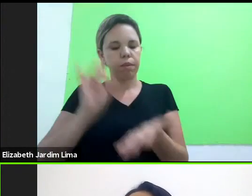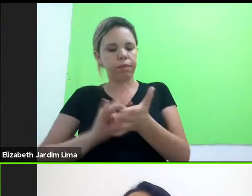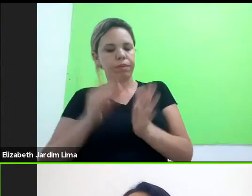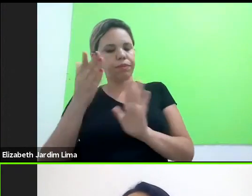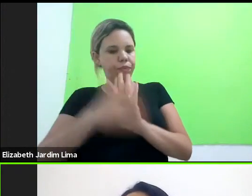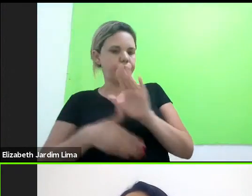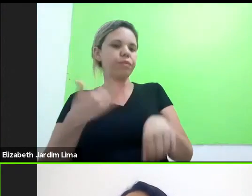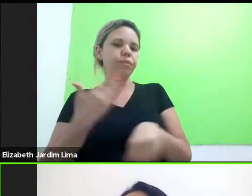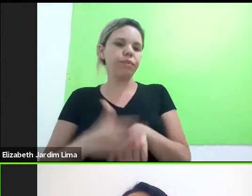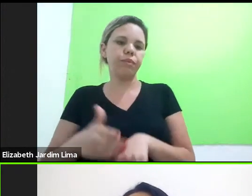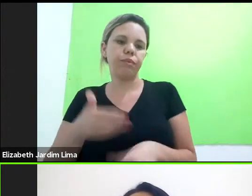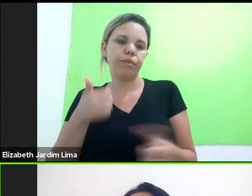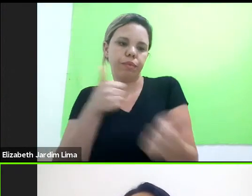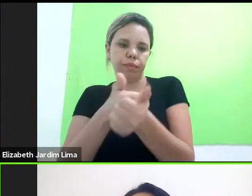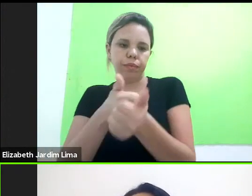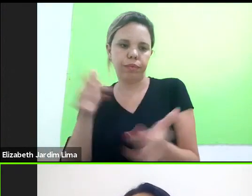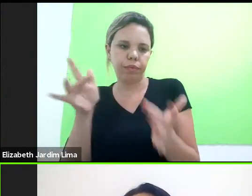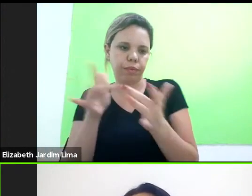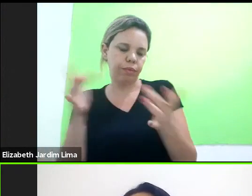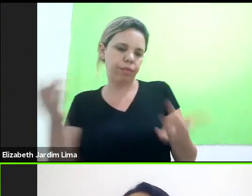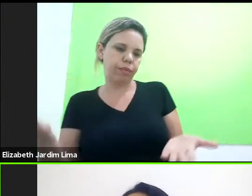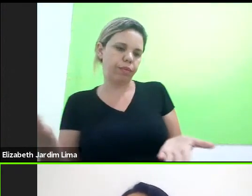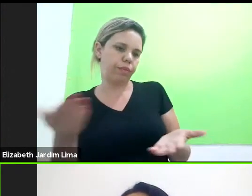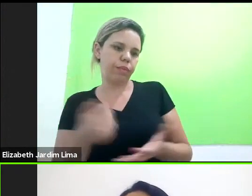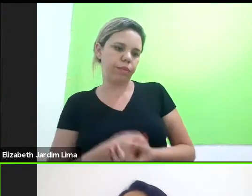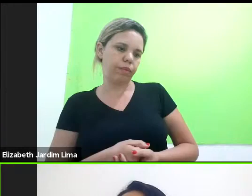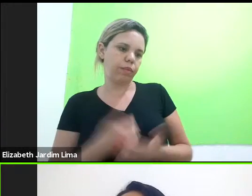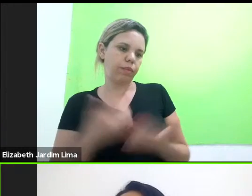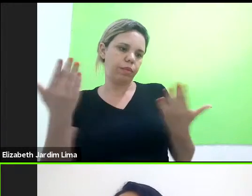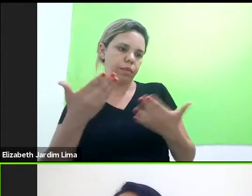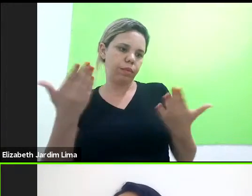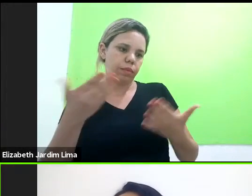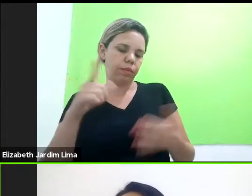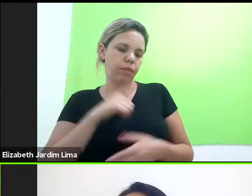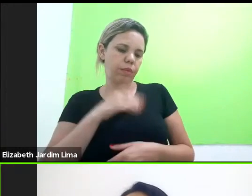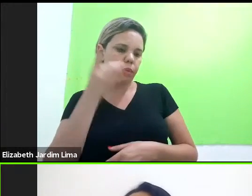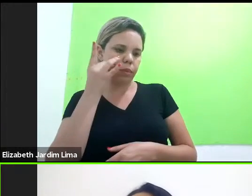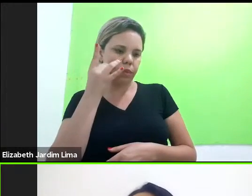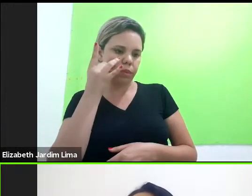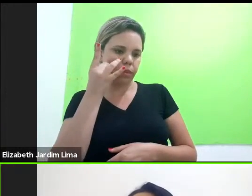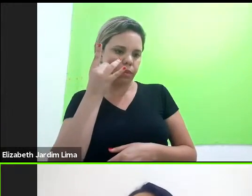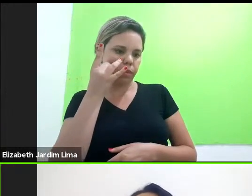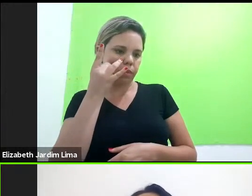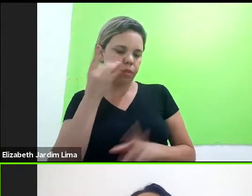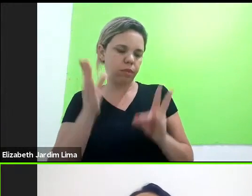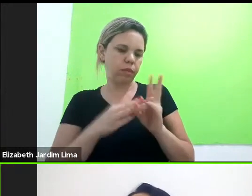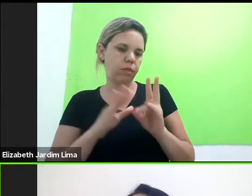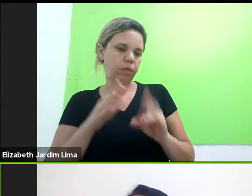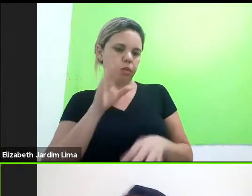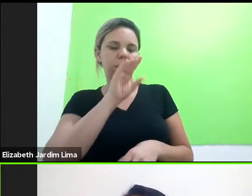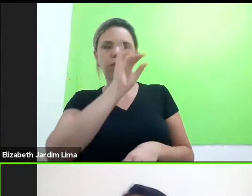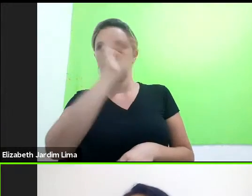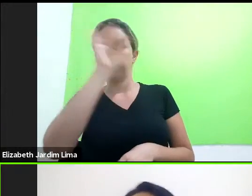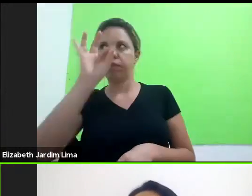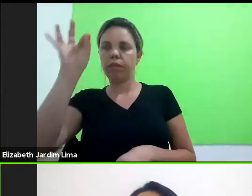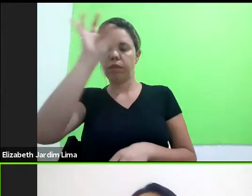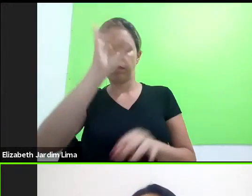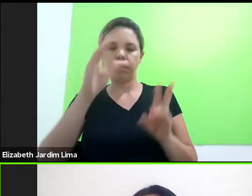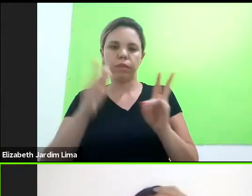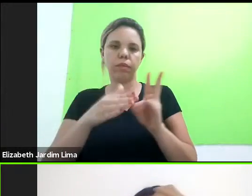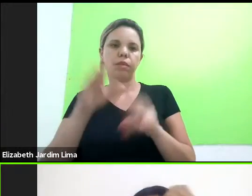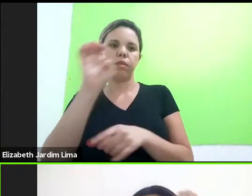prática, mais próxima, né? Hoje você tem presença indígena em diversos estados, em diversos lugares no